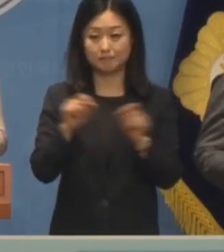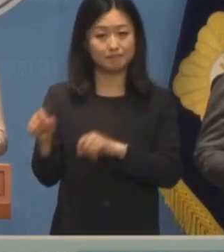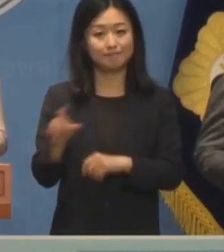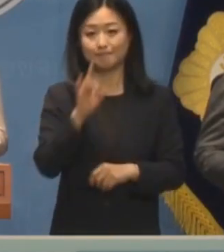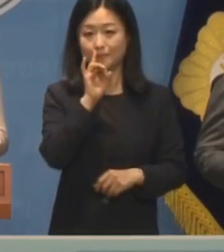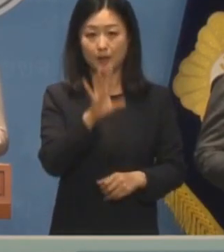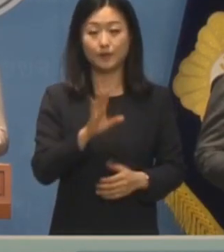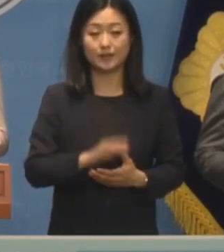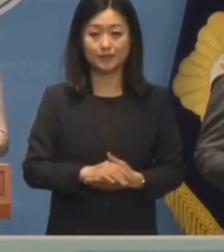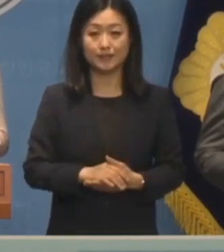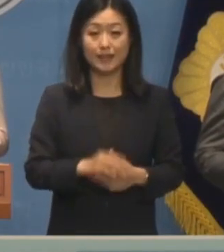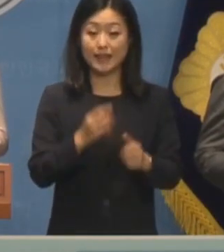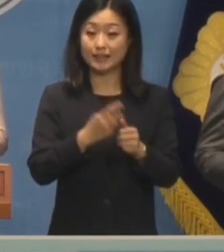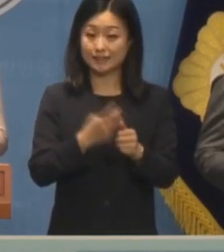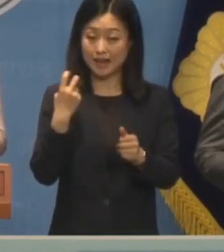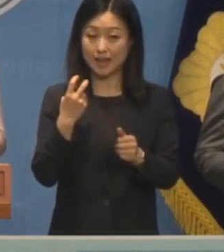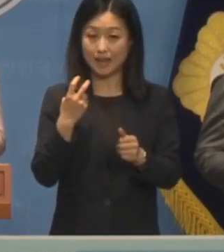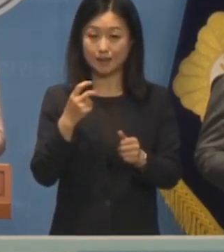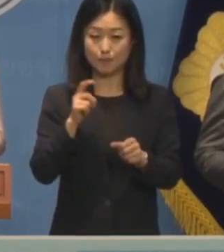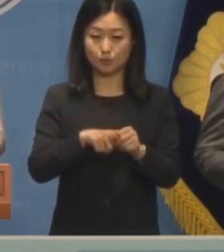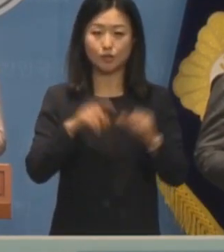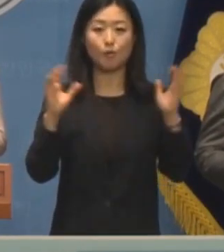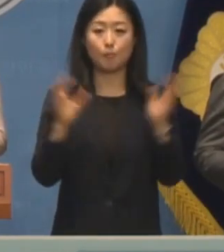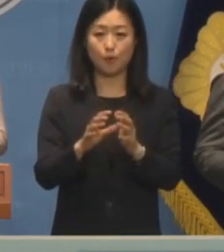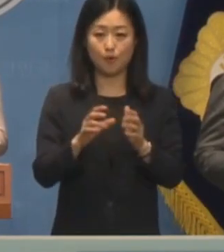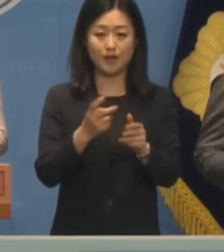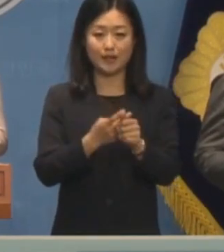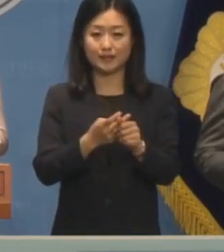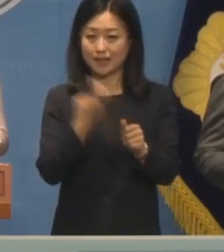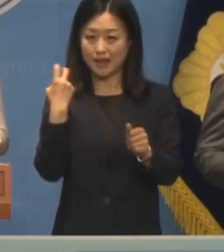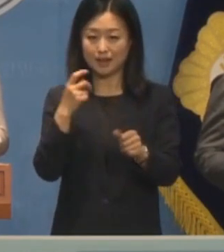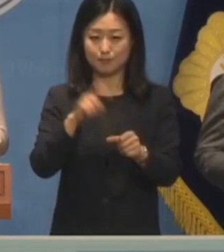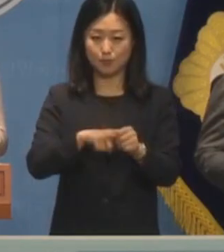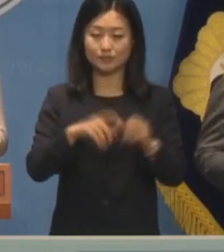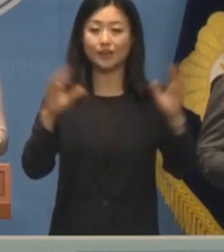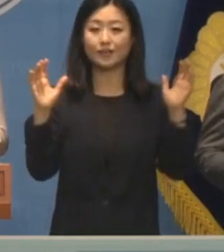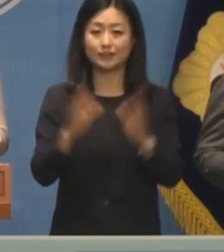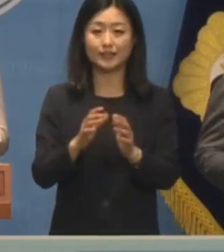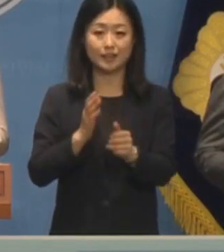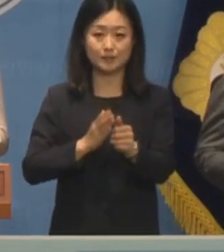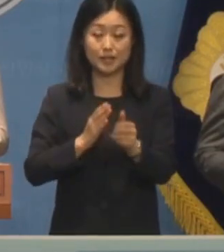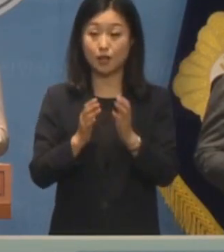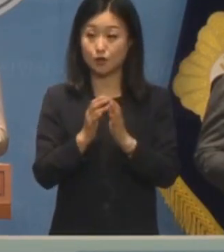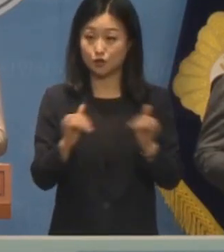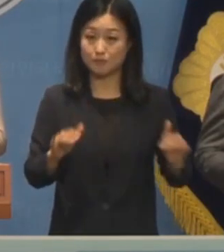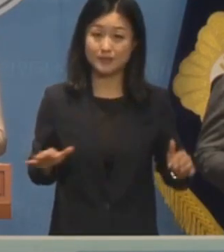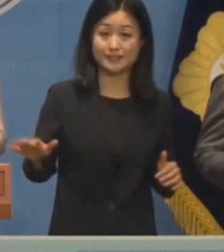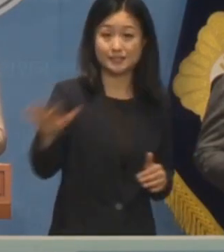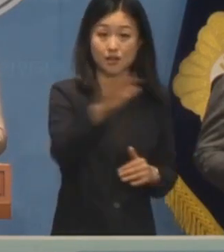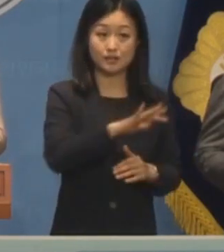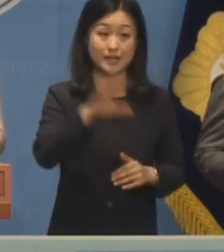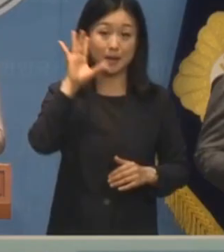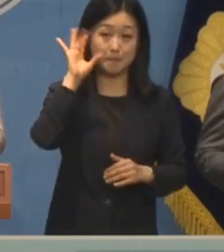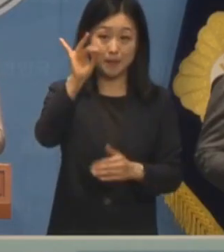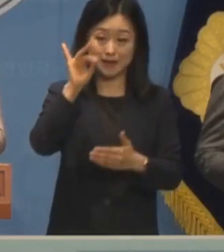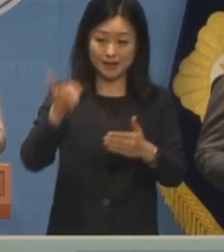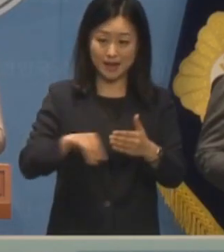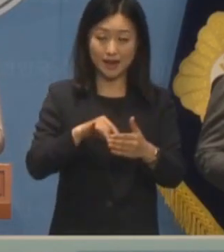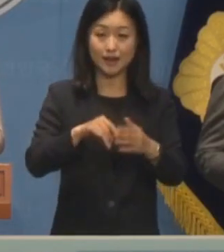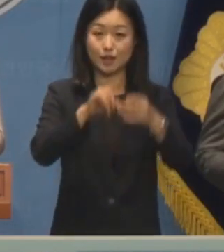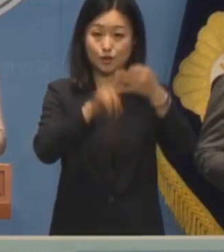없습니다. 탄핵으로 모이고 탄핵으로 단결합시다. 전 국민이 떨쳐나서 100일 안에